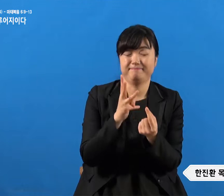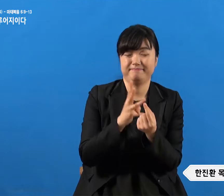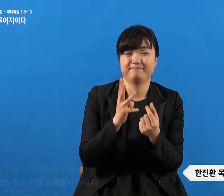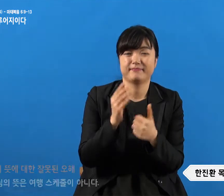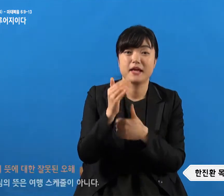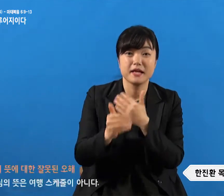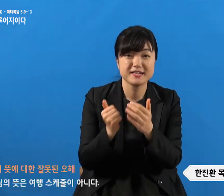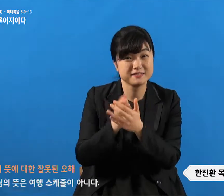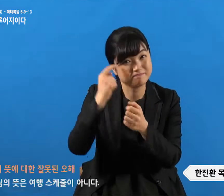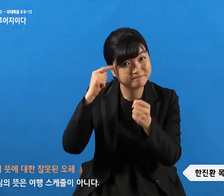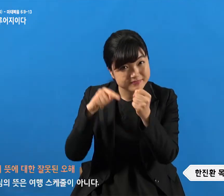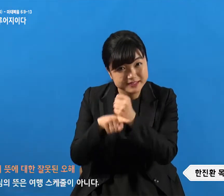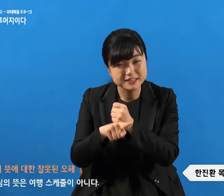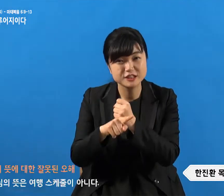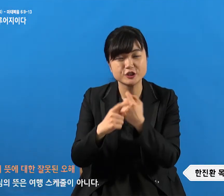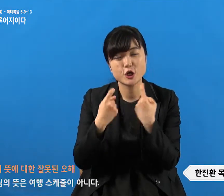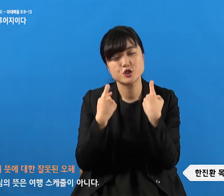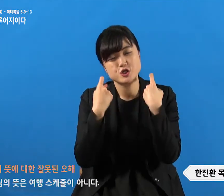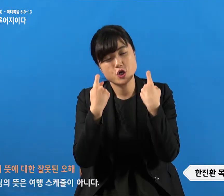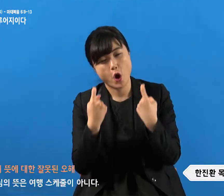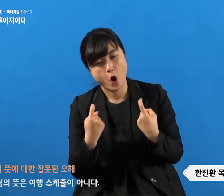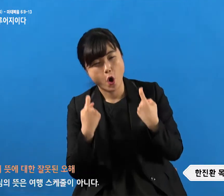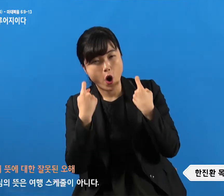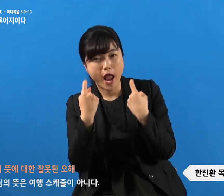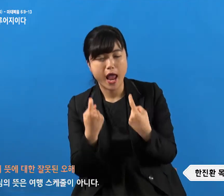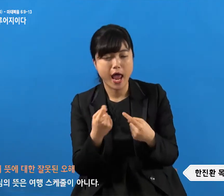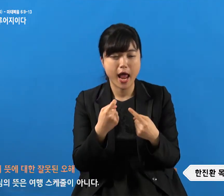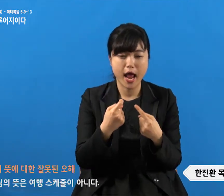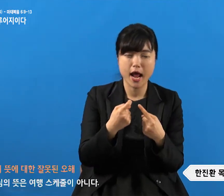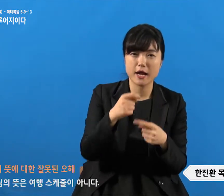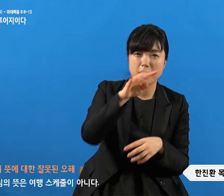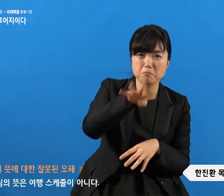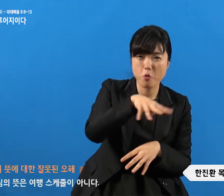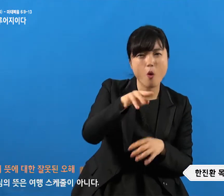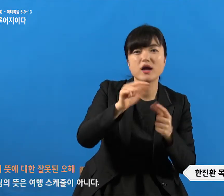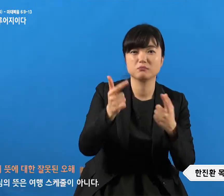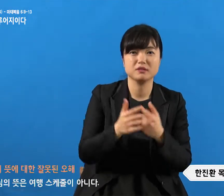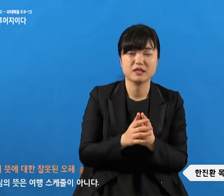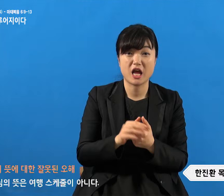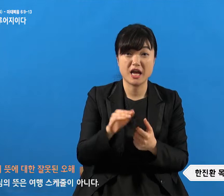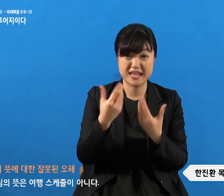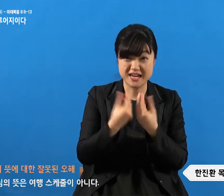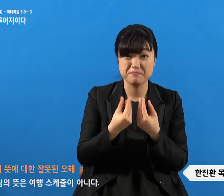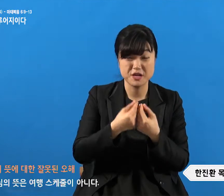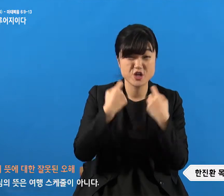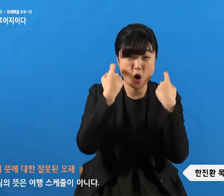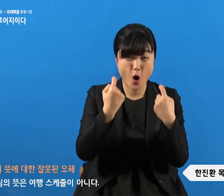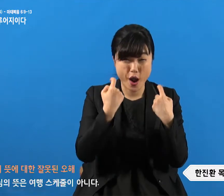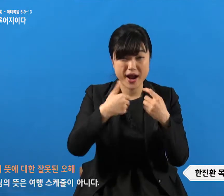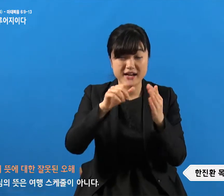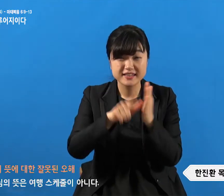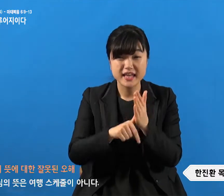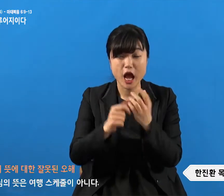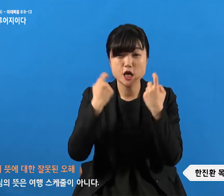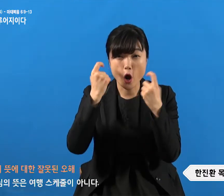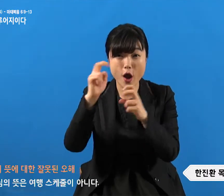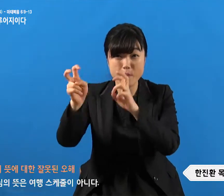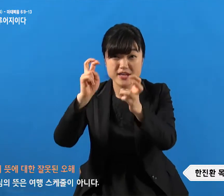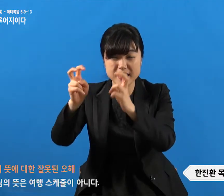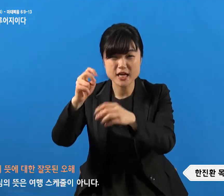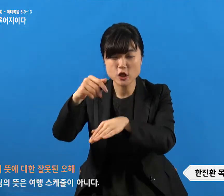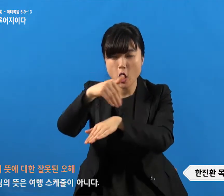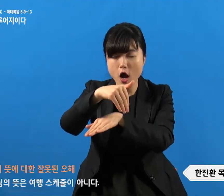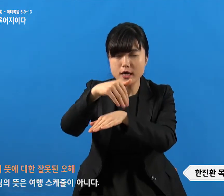3번째로 하나님의 뜻은 여행 스케줄이 아닙니다. 우리가 여행을 하려고 하면 여행사에서